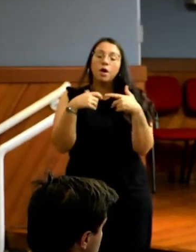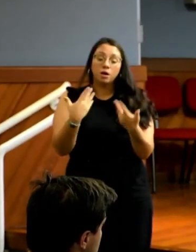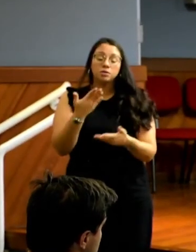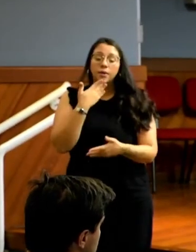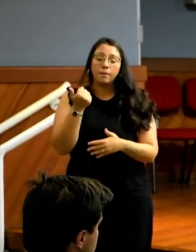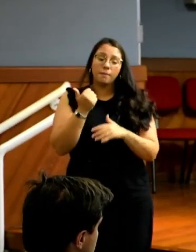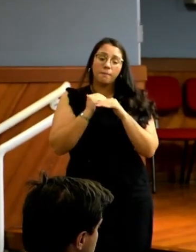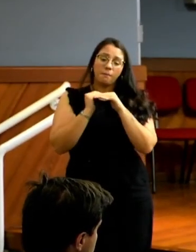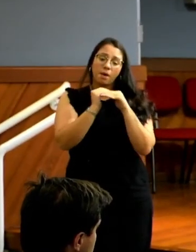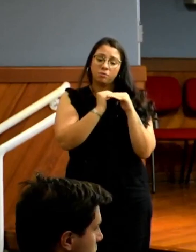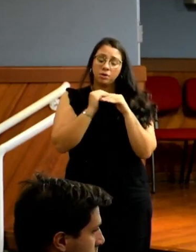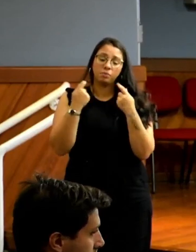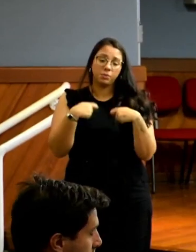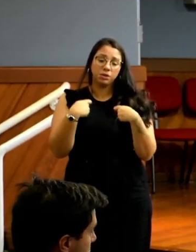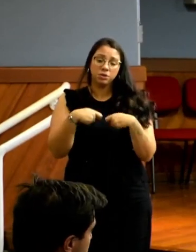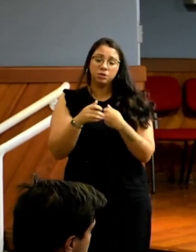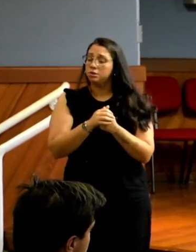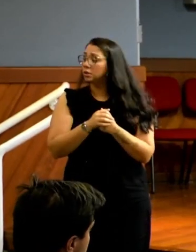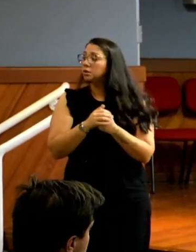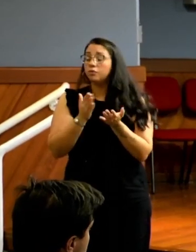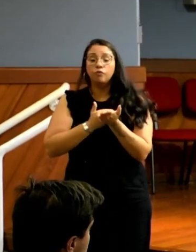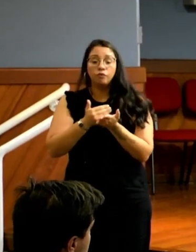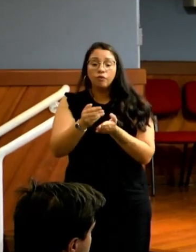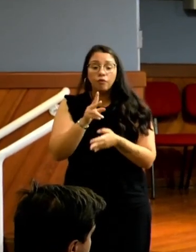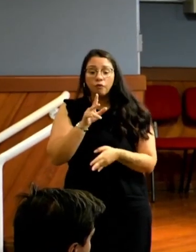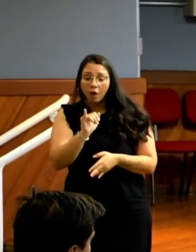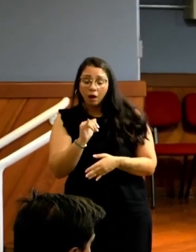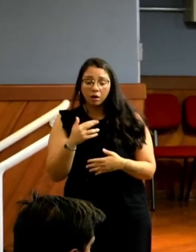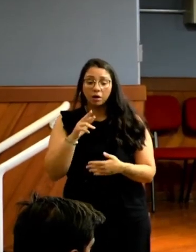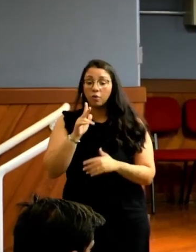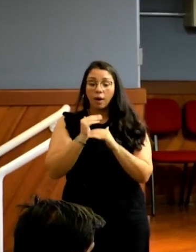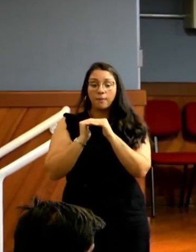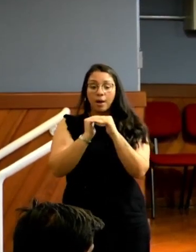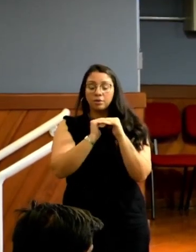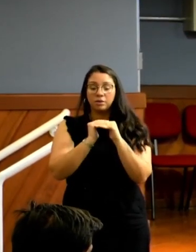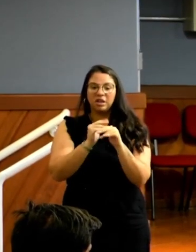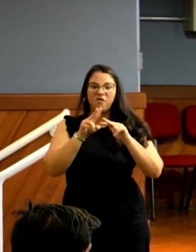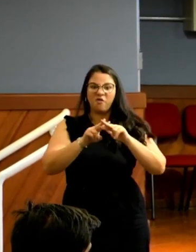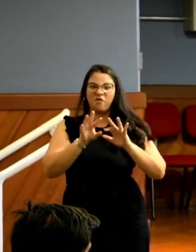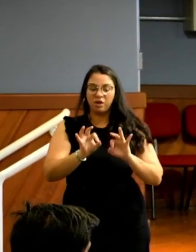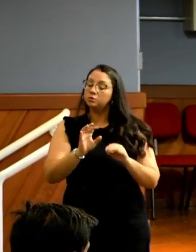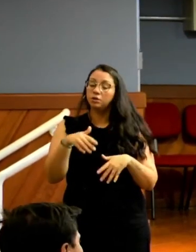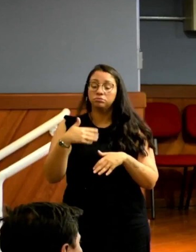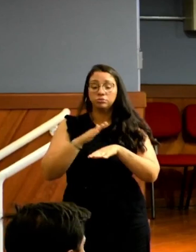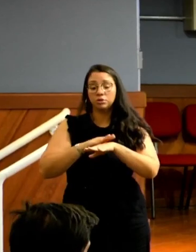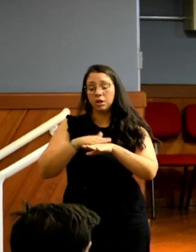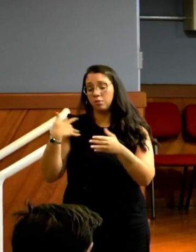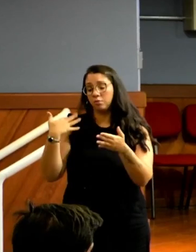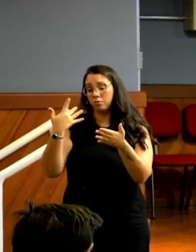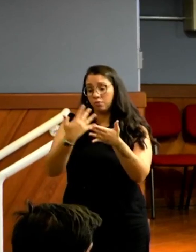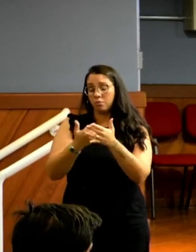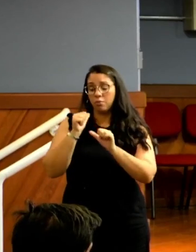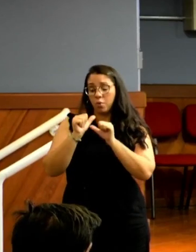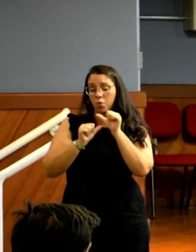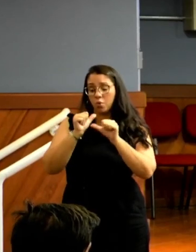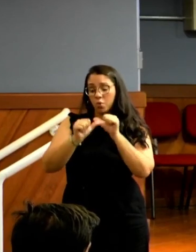um padrão, sabe? Que exista, então vai iniciar, então, claro, e que não é um padrão que é fixo. Ao longo do tempo, esse padrão ele vai se